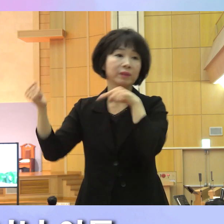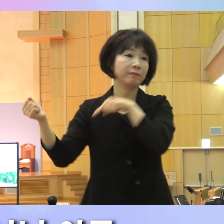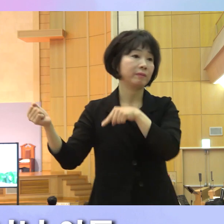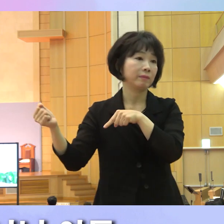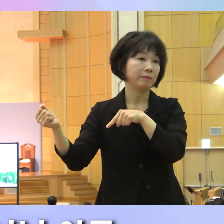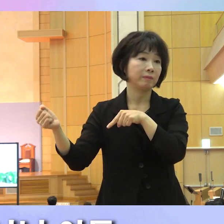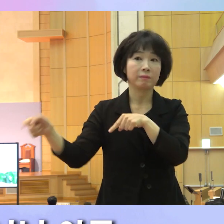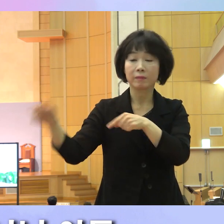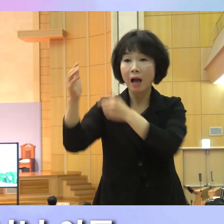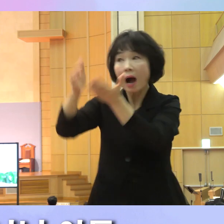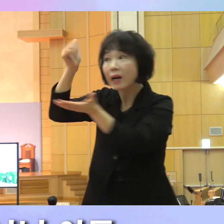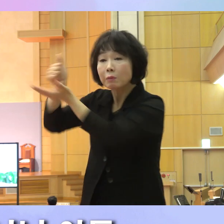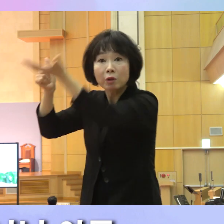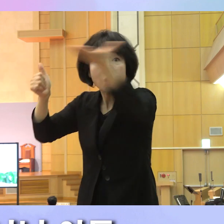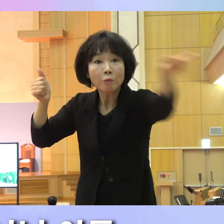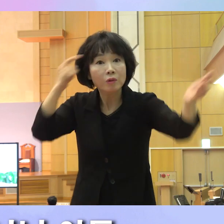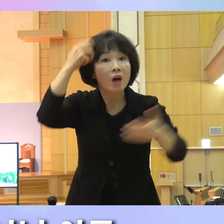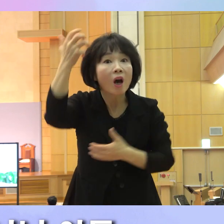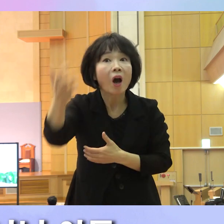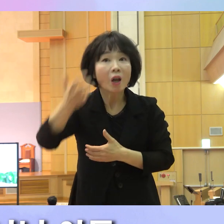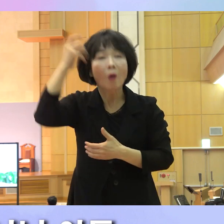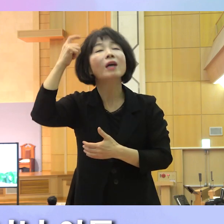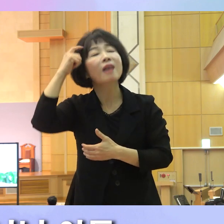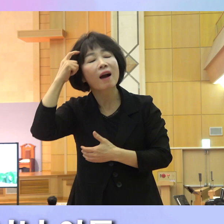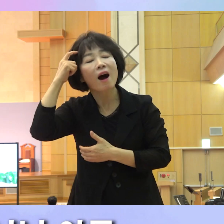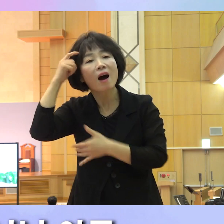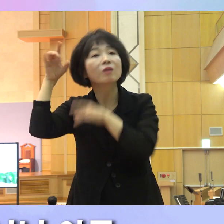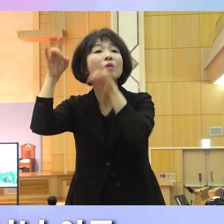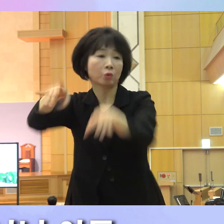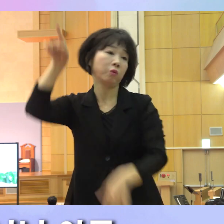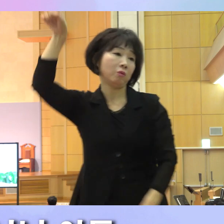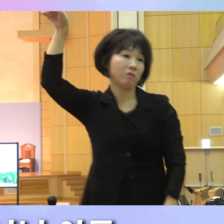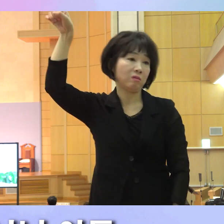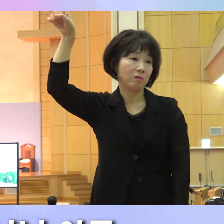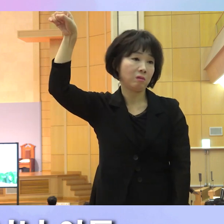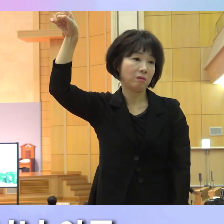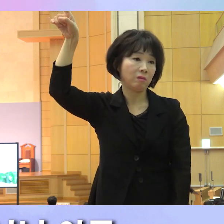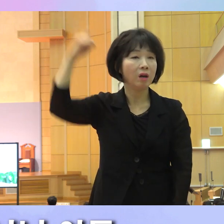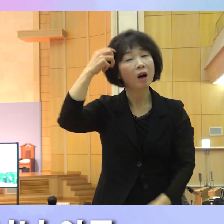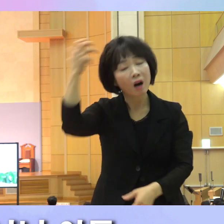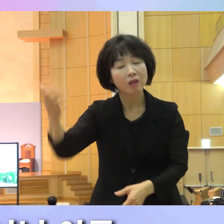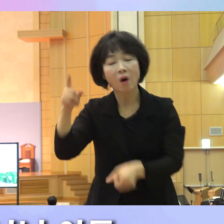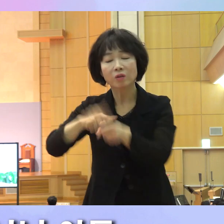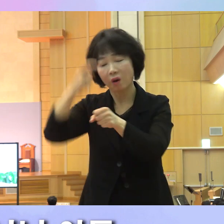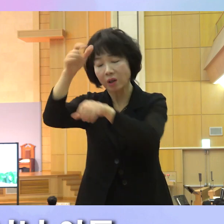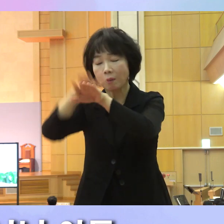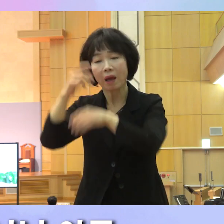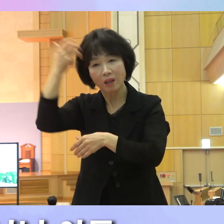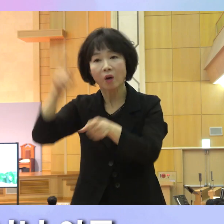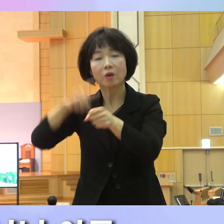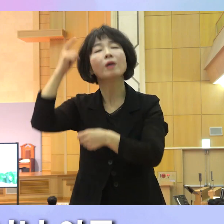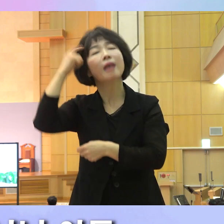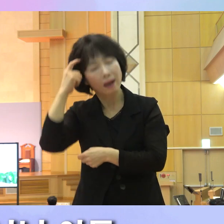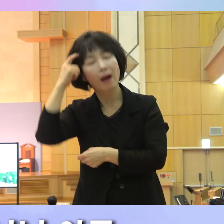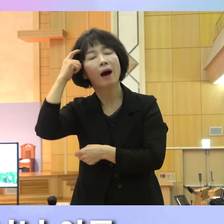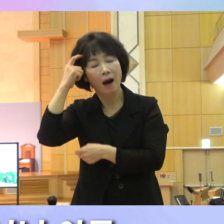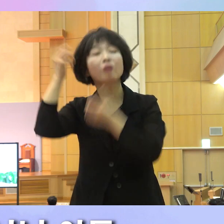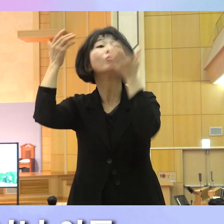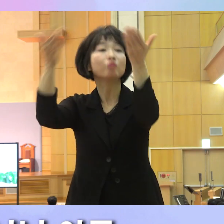영적으로 거듭나게 만들고 영적으로 생각하게 만들고 영적으로 말하게 만들고 예배를 드려도 영적 예배를 드리게 만들고